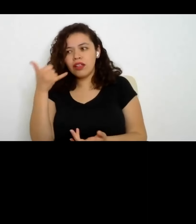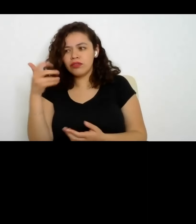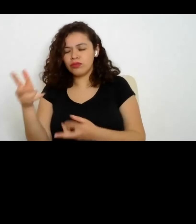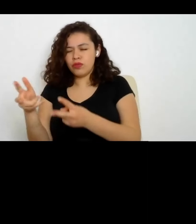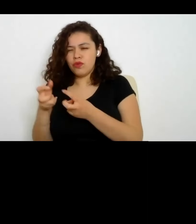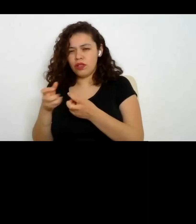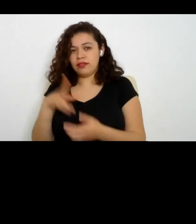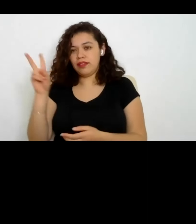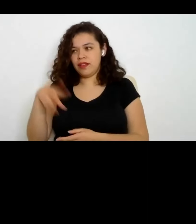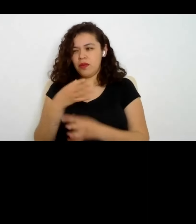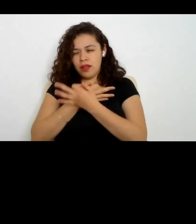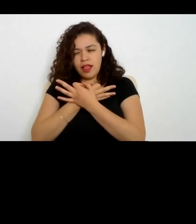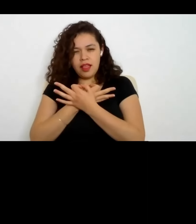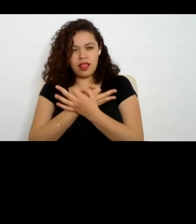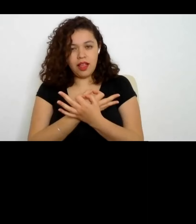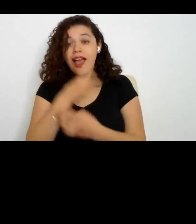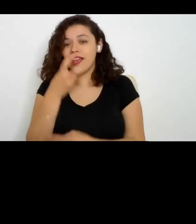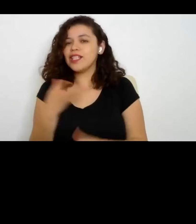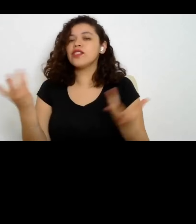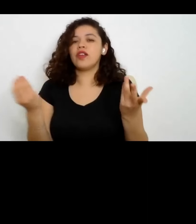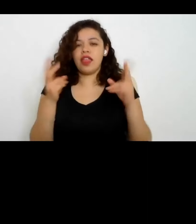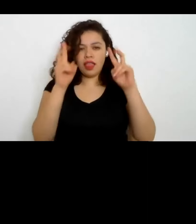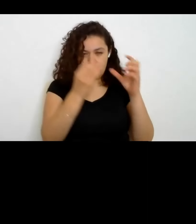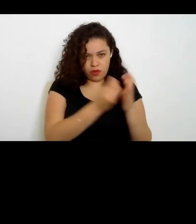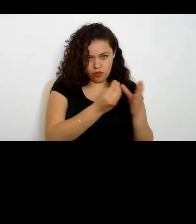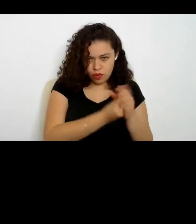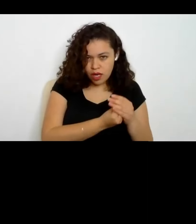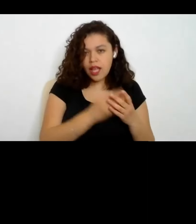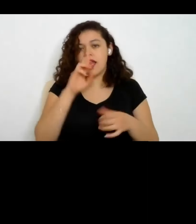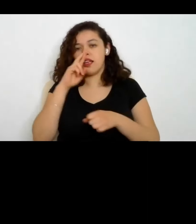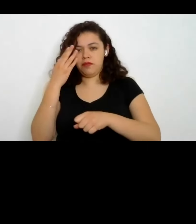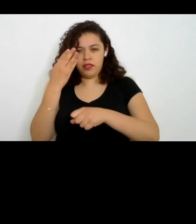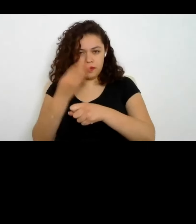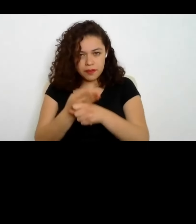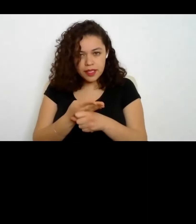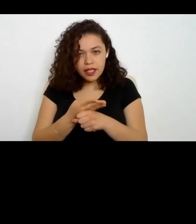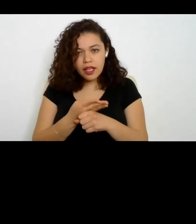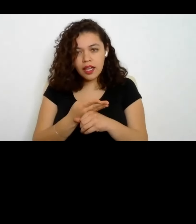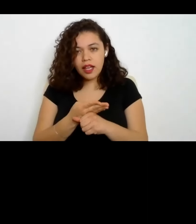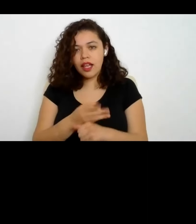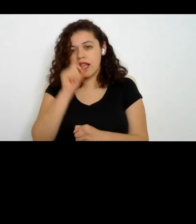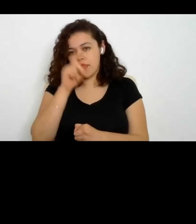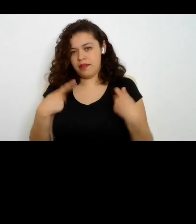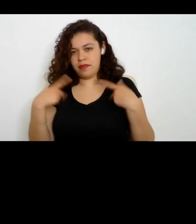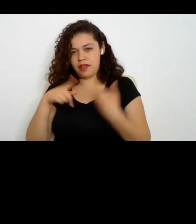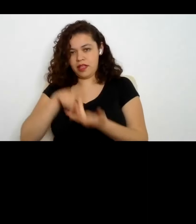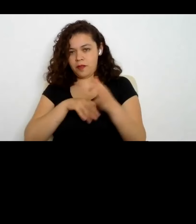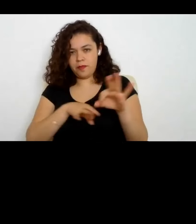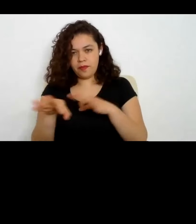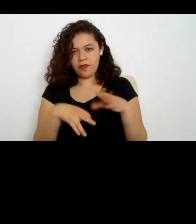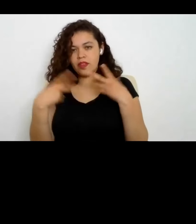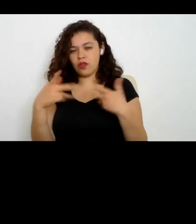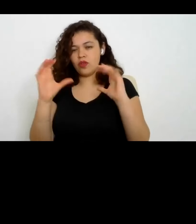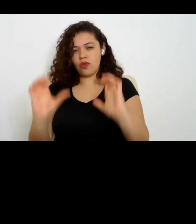atractivo. Bueno, esto es un tema de confidencialidad, este es un tema de responsabilidad también de los empleados, del cuidado que deben de tener